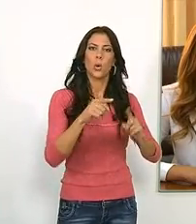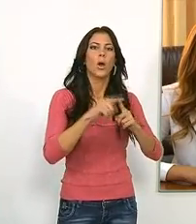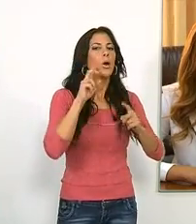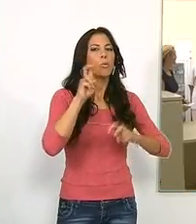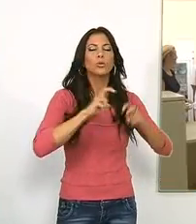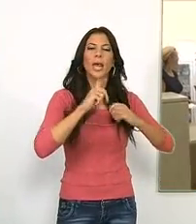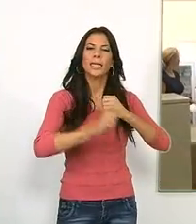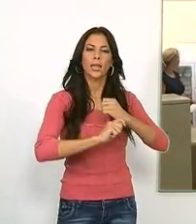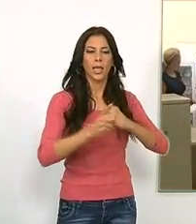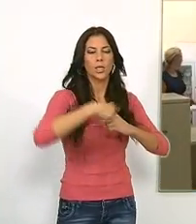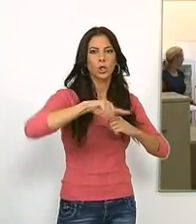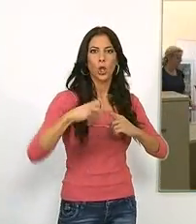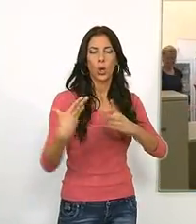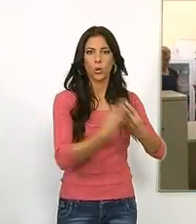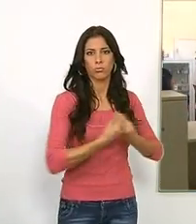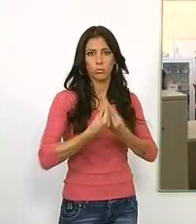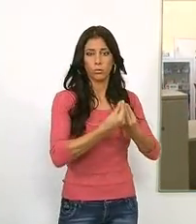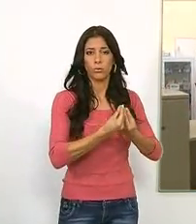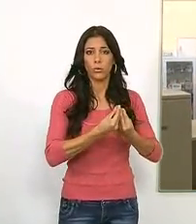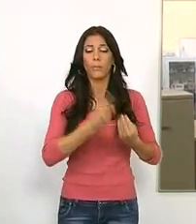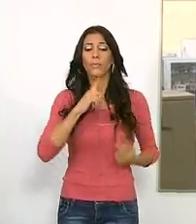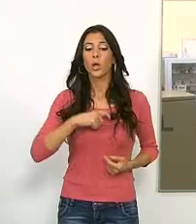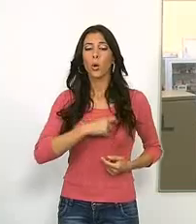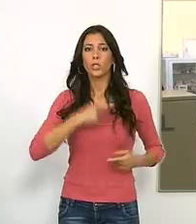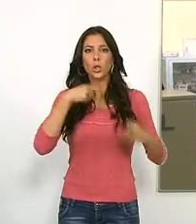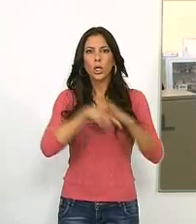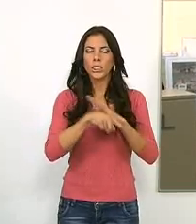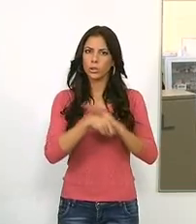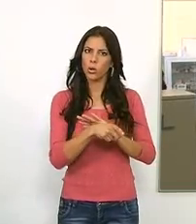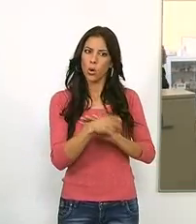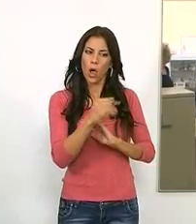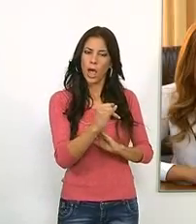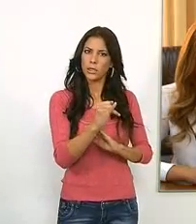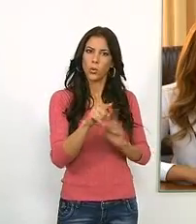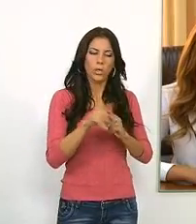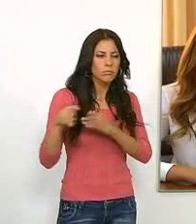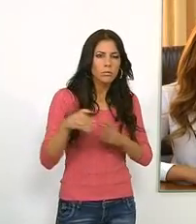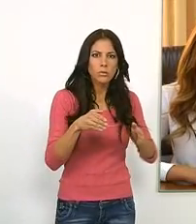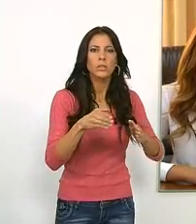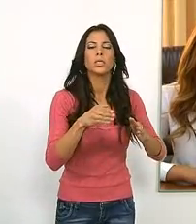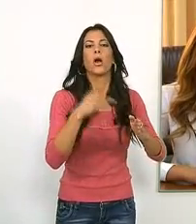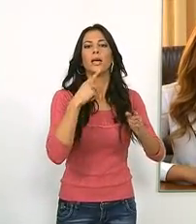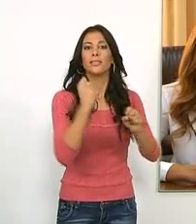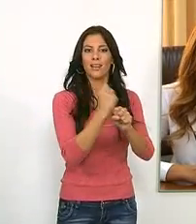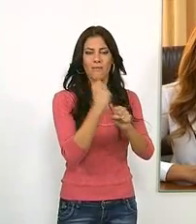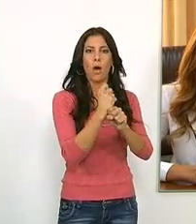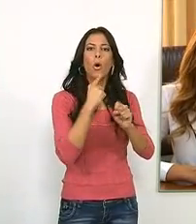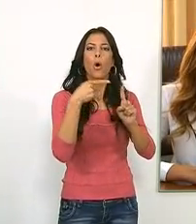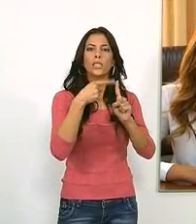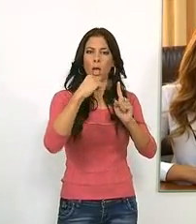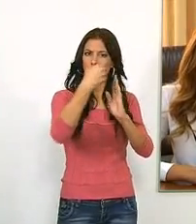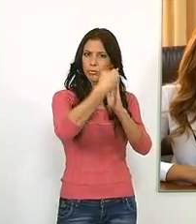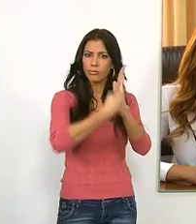estrategia conjunta en la primera reunión de la comisión de gestión se concretó una ruta de trabajo definiendo los objetivos y el